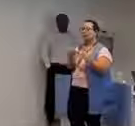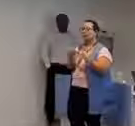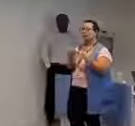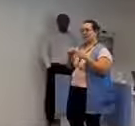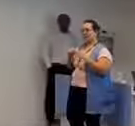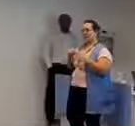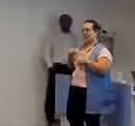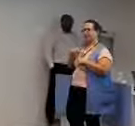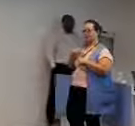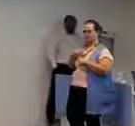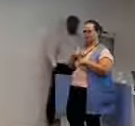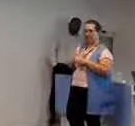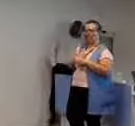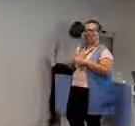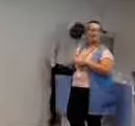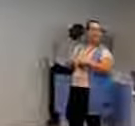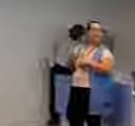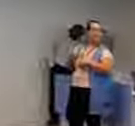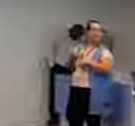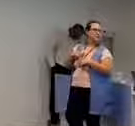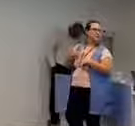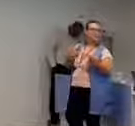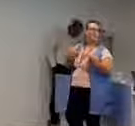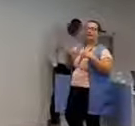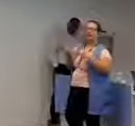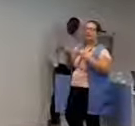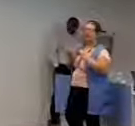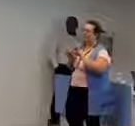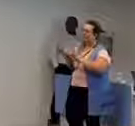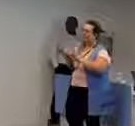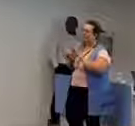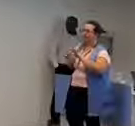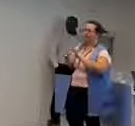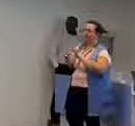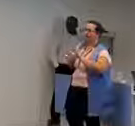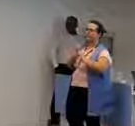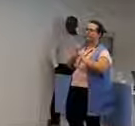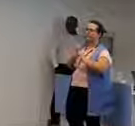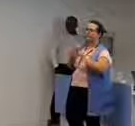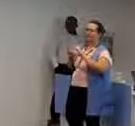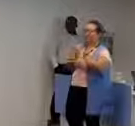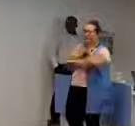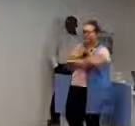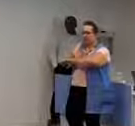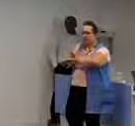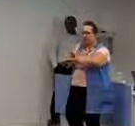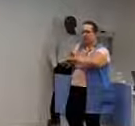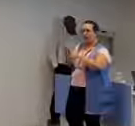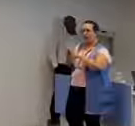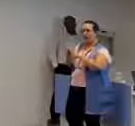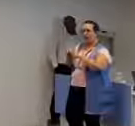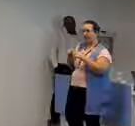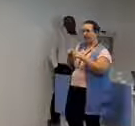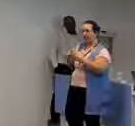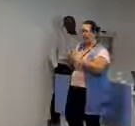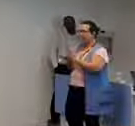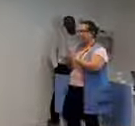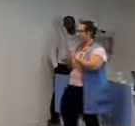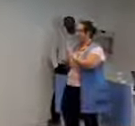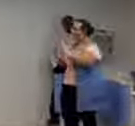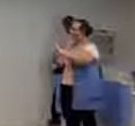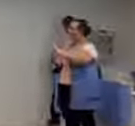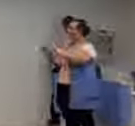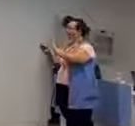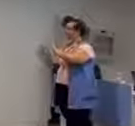Eu tenho uma primeira fase de planejamento, a parte de projeto e modelamento, desenvolvimento de um protótipo, depois eu